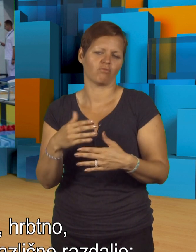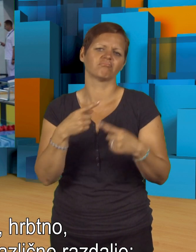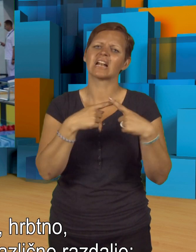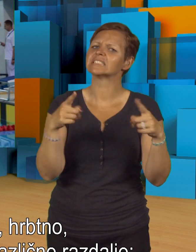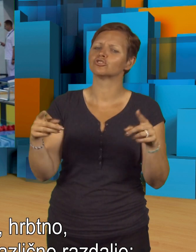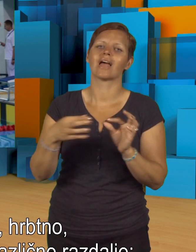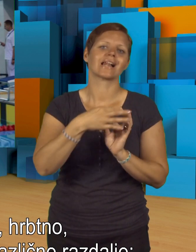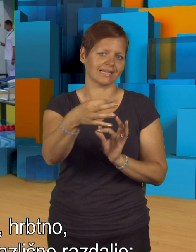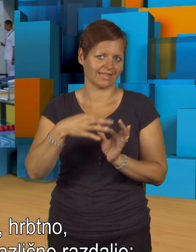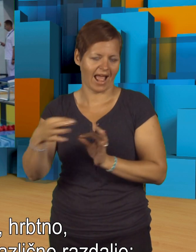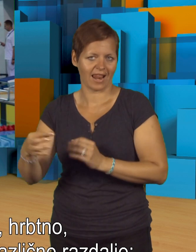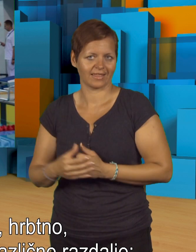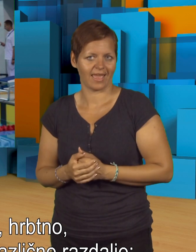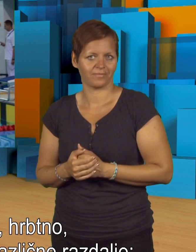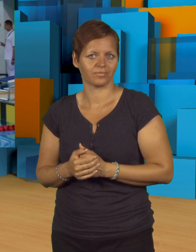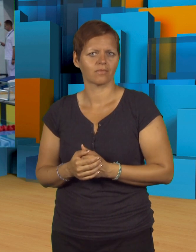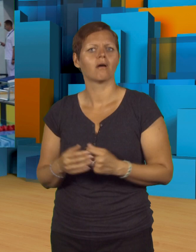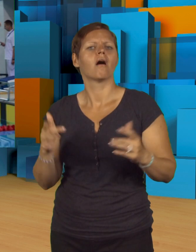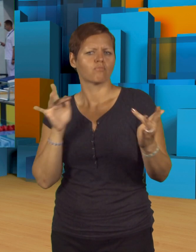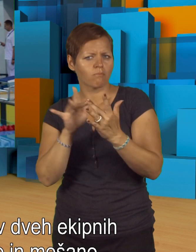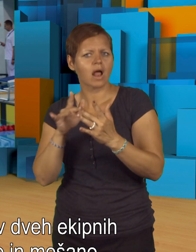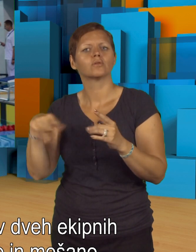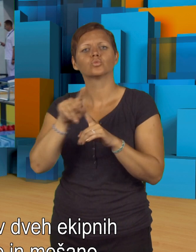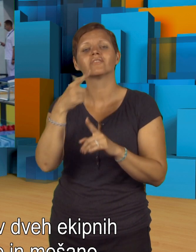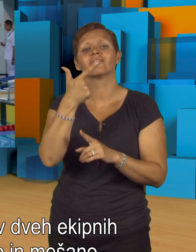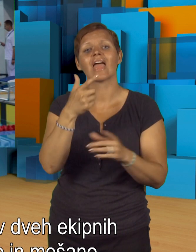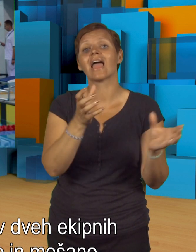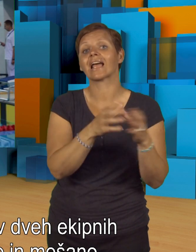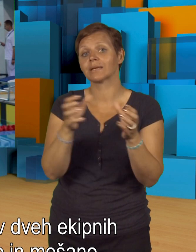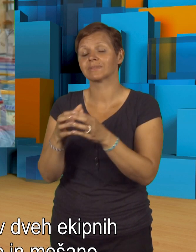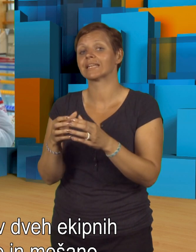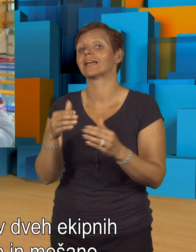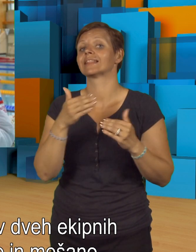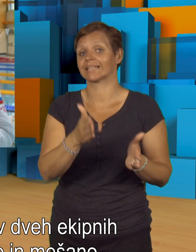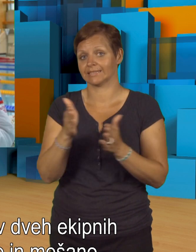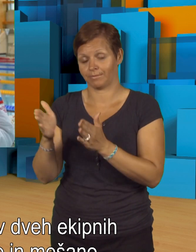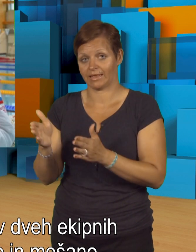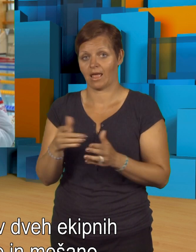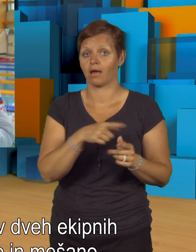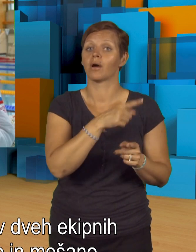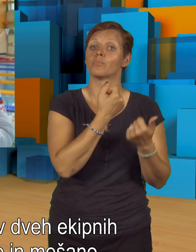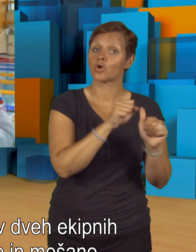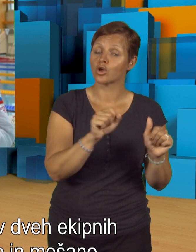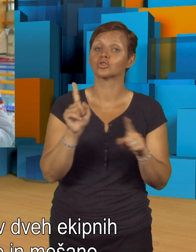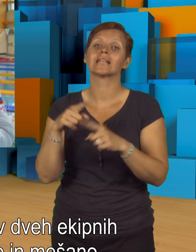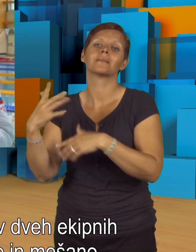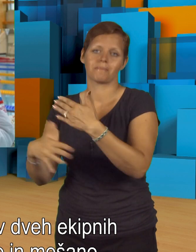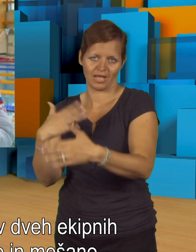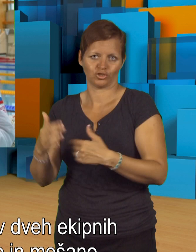mešano na različne razdalje. Pomerili so se tudi v 2 ekipnih disciplinah: prosto in